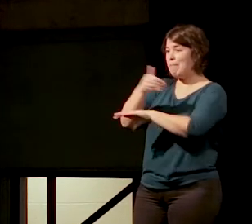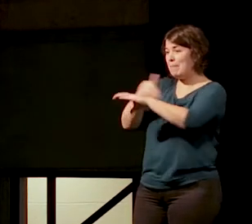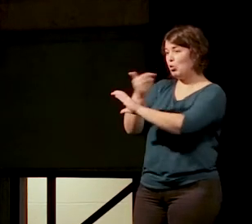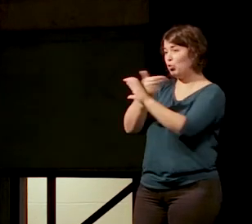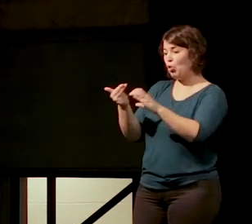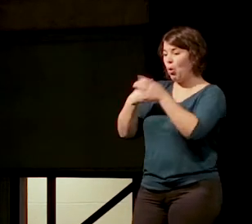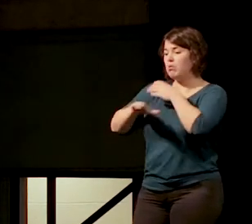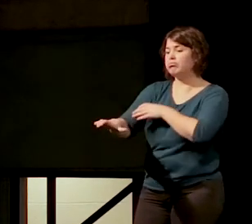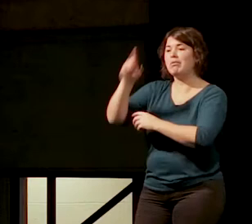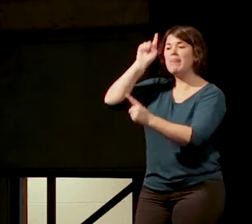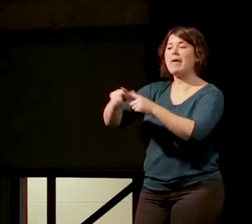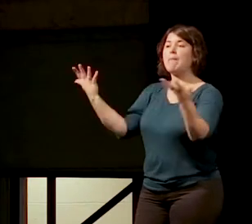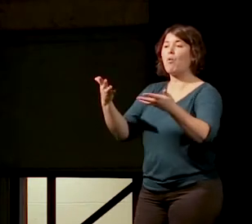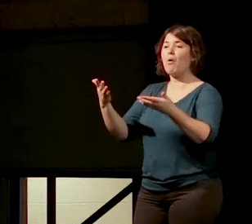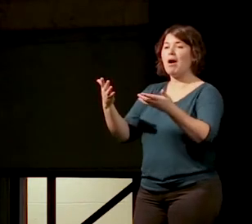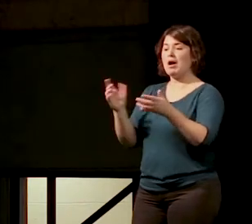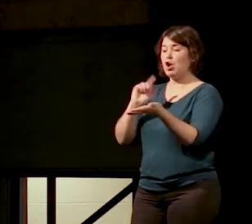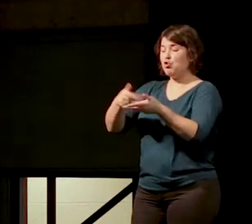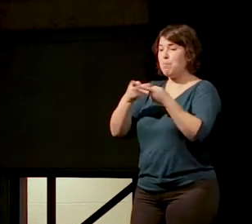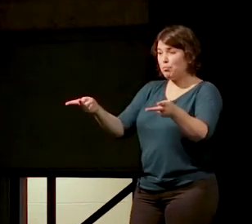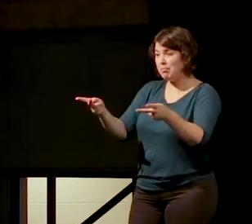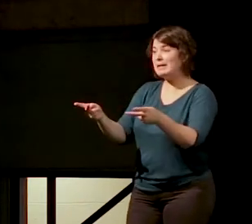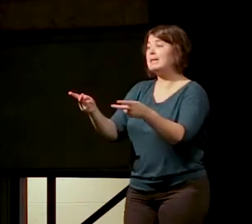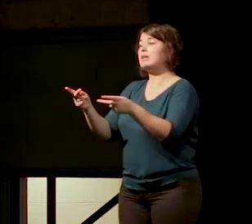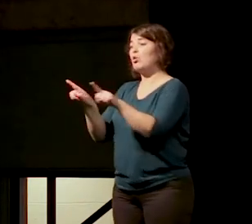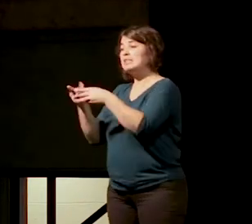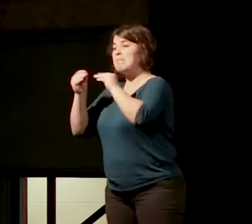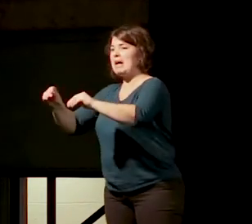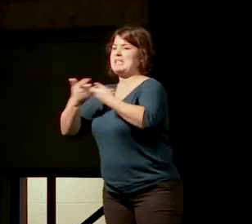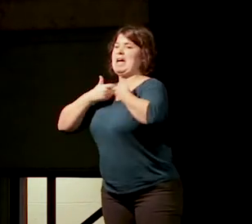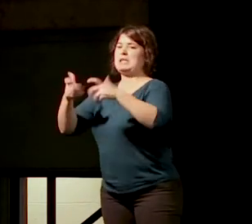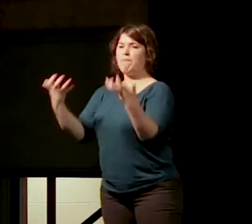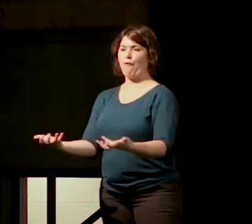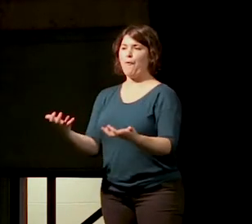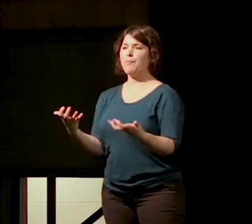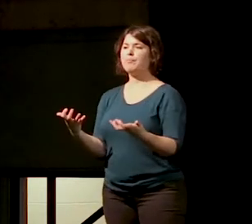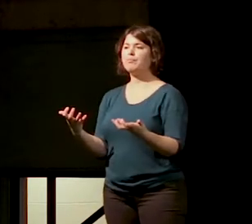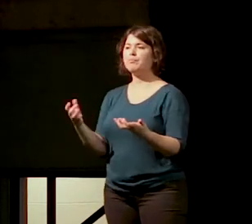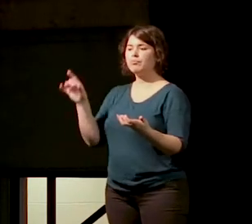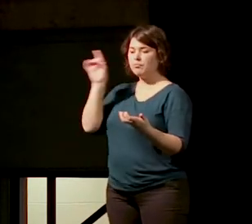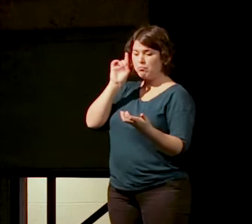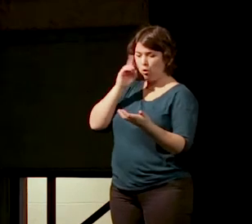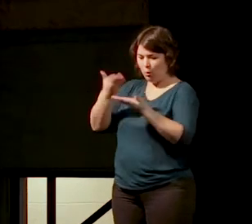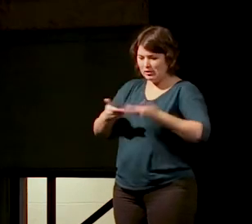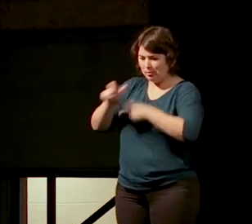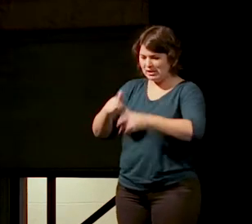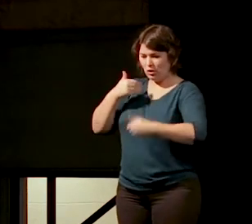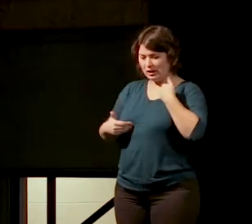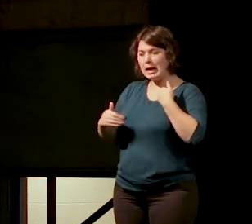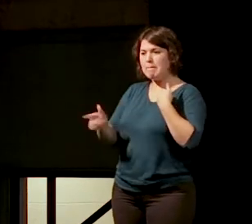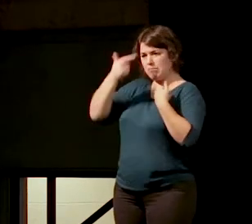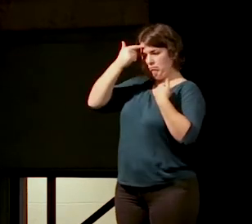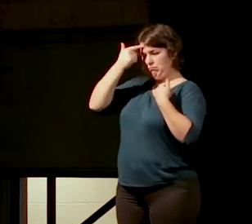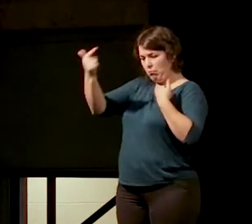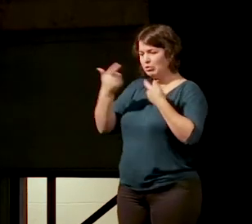d'euros pour la mise en accessibilité des lieux publics, mais aussi des commerces, parce qu'on les aide aux situations de personnes en handicap. On aide à